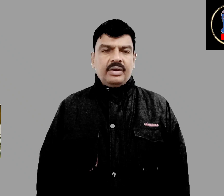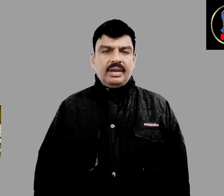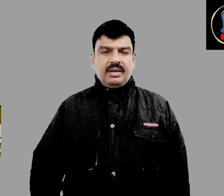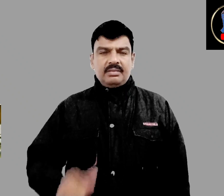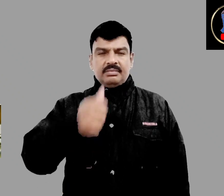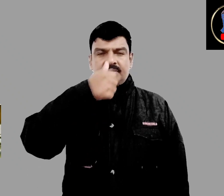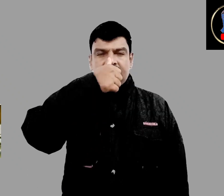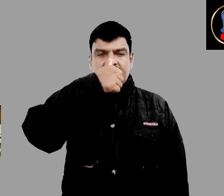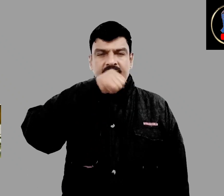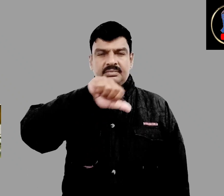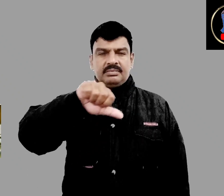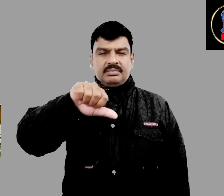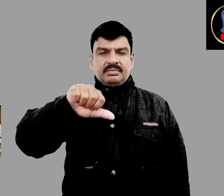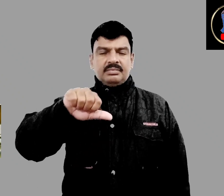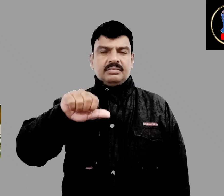ऑयल।